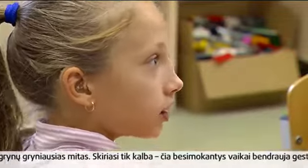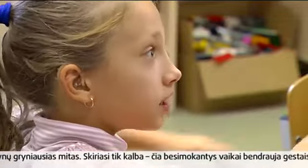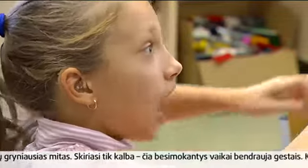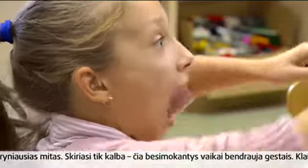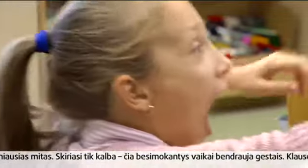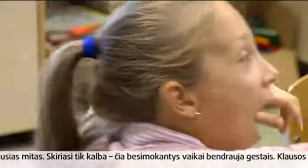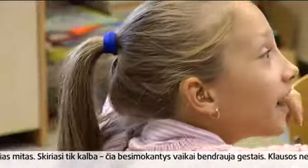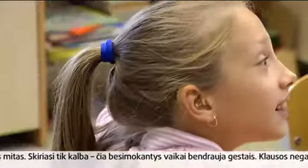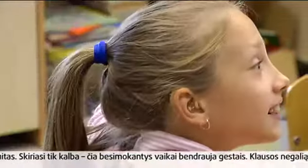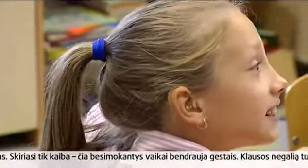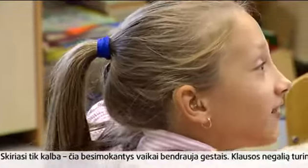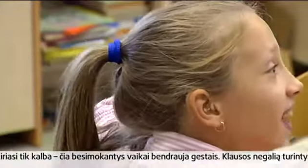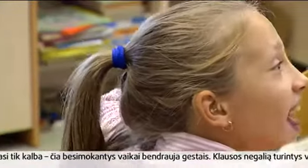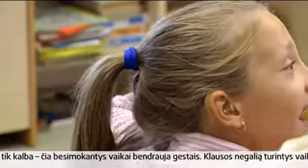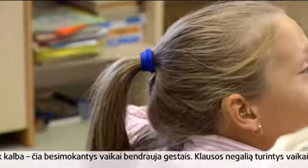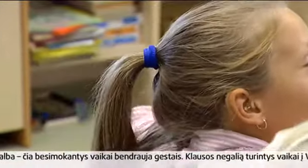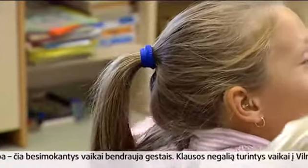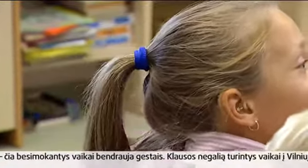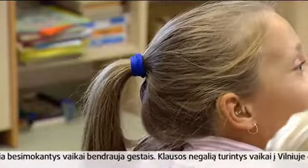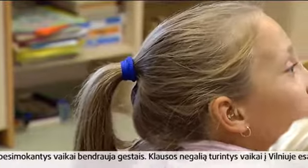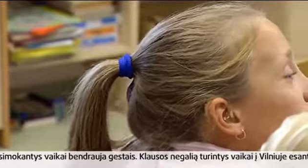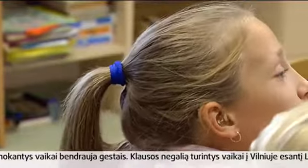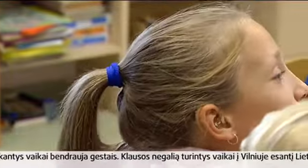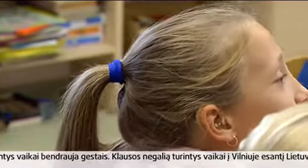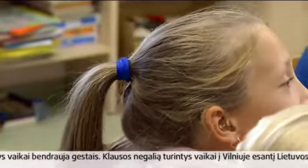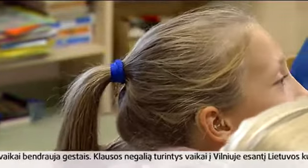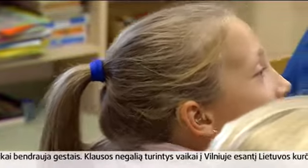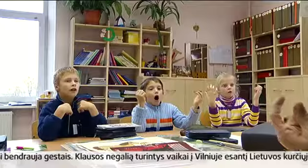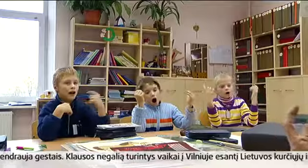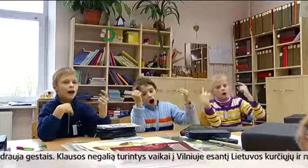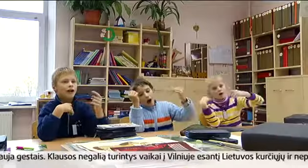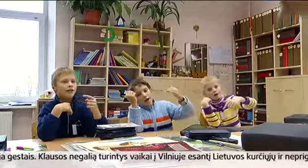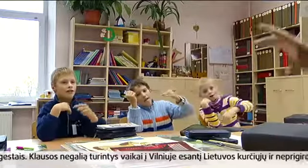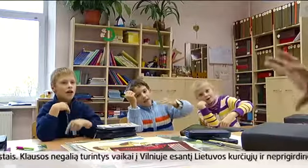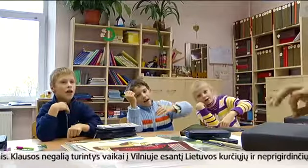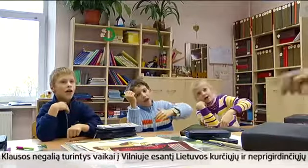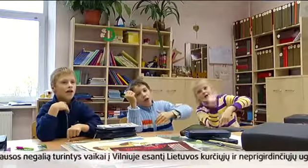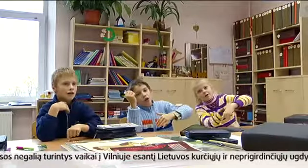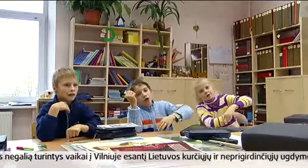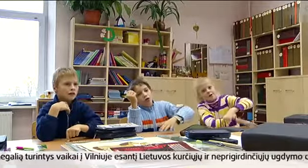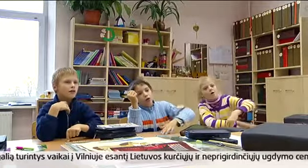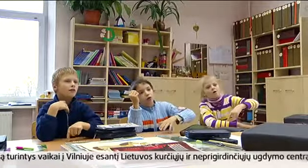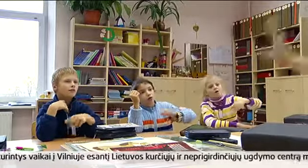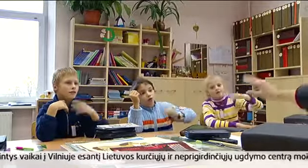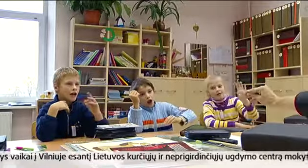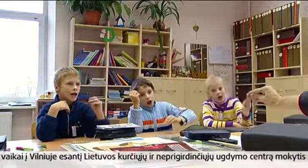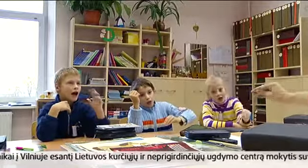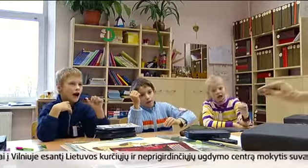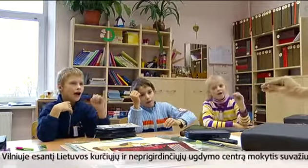gestais. Klausos negalę turintys vaikai į Vilniuje esantį Lietuvos kurčių ir neprigirdinčiųjų ugdymo centrą mokyti suvažiuoja